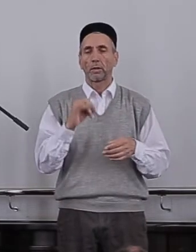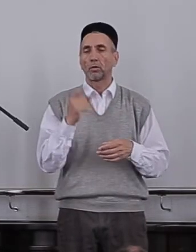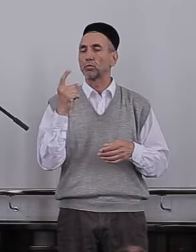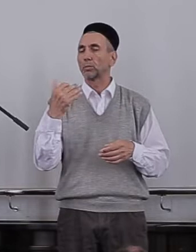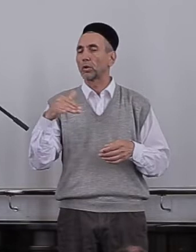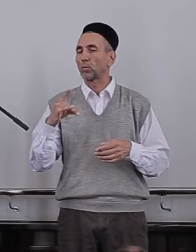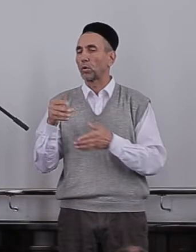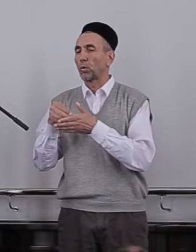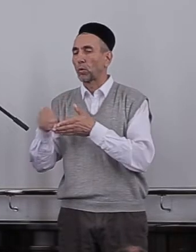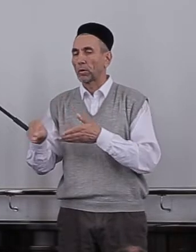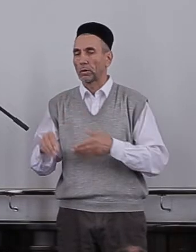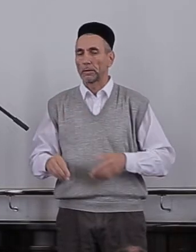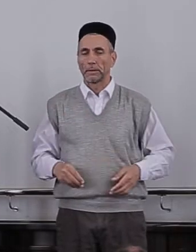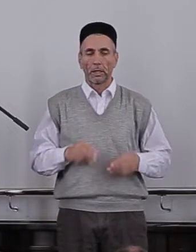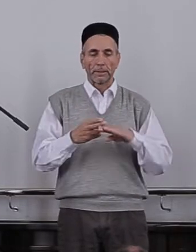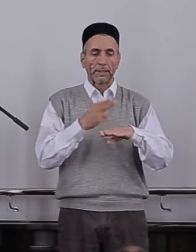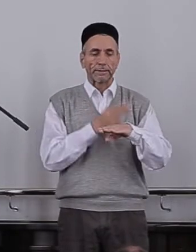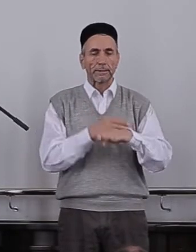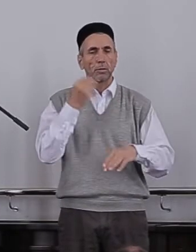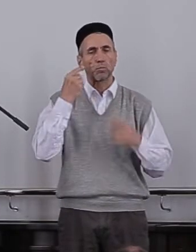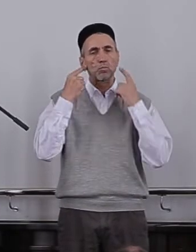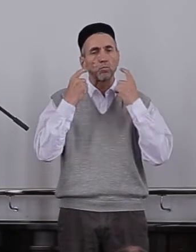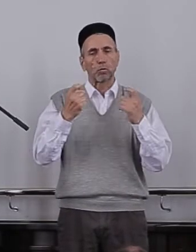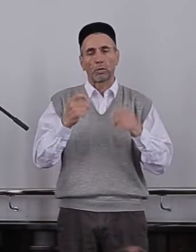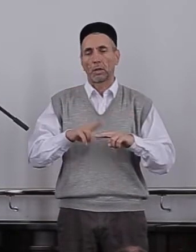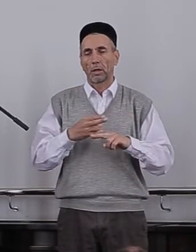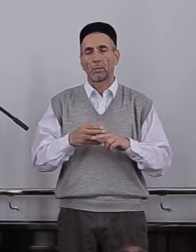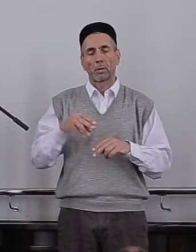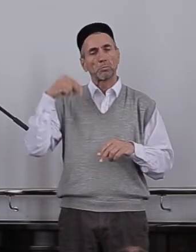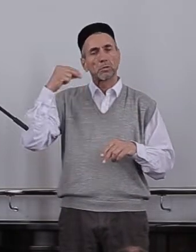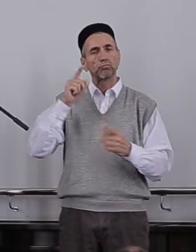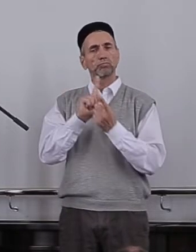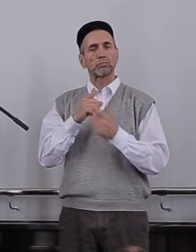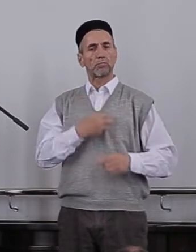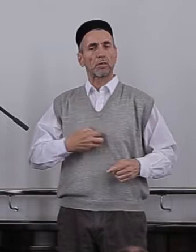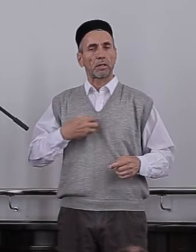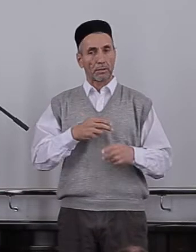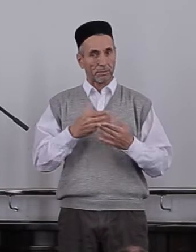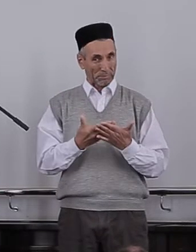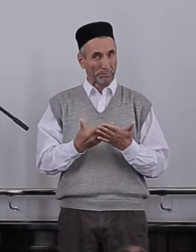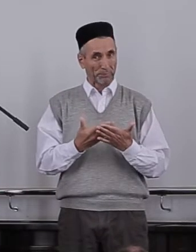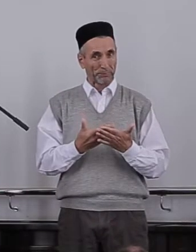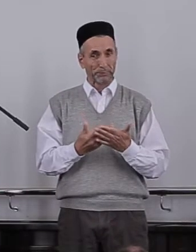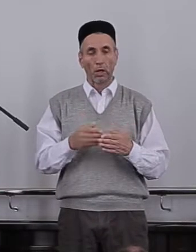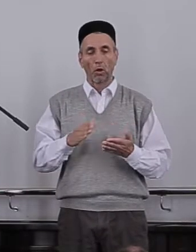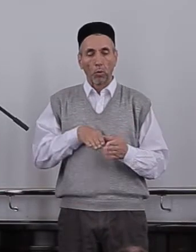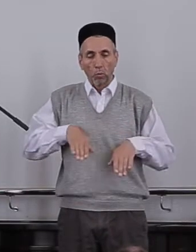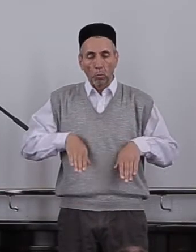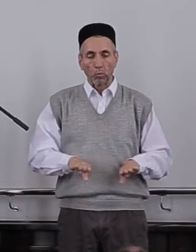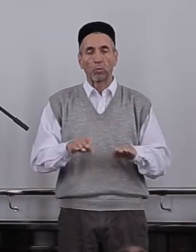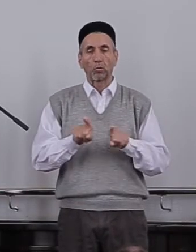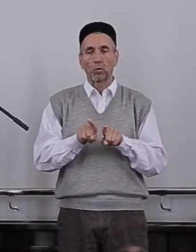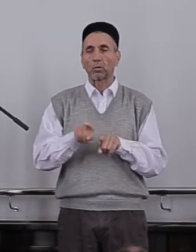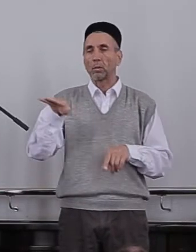sumga koyup baş, hem de indim hiç olay ettirip barar idim. Hem de aynı hatta batikanı da katabı